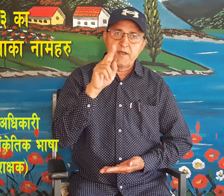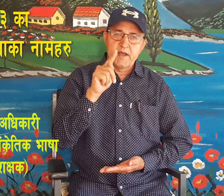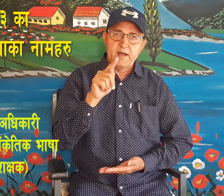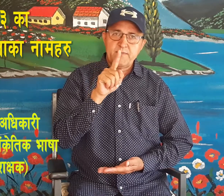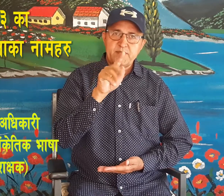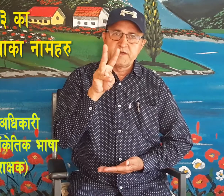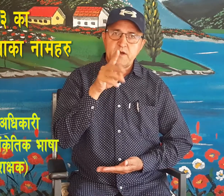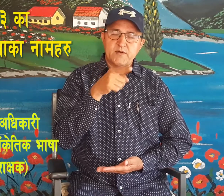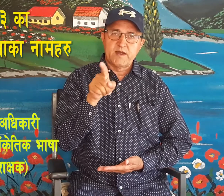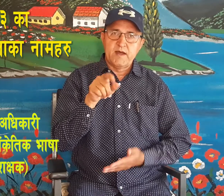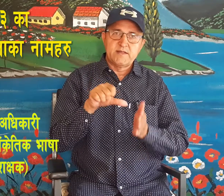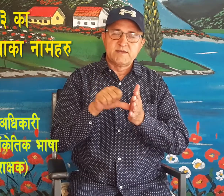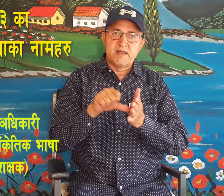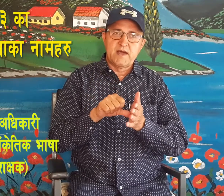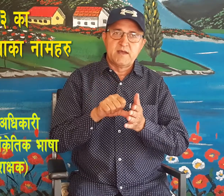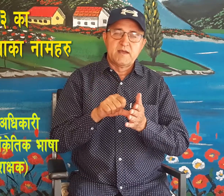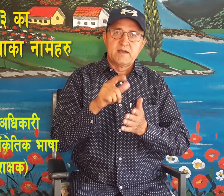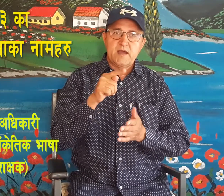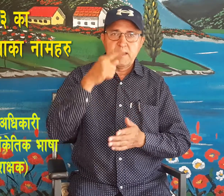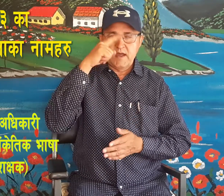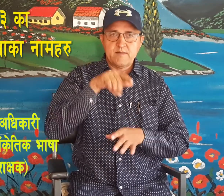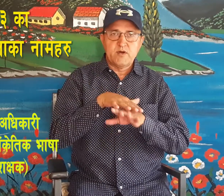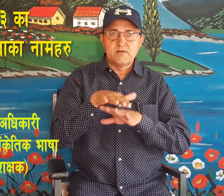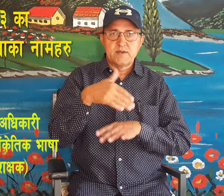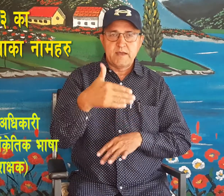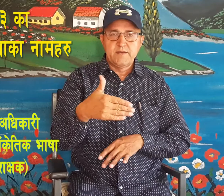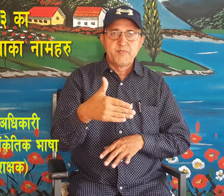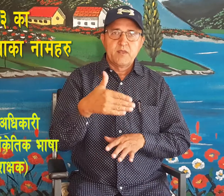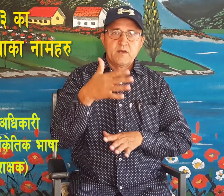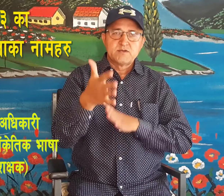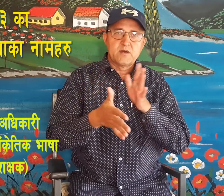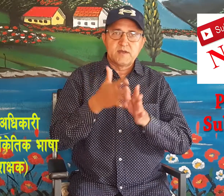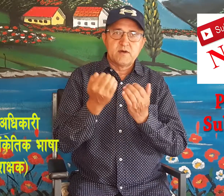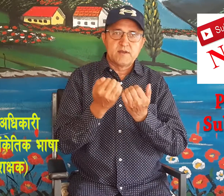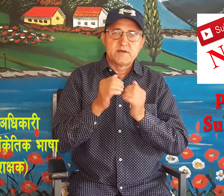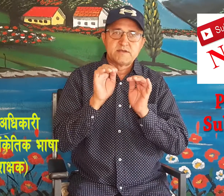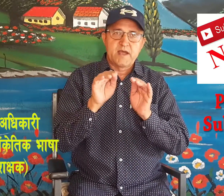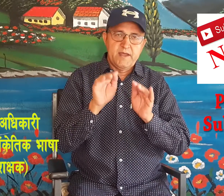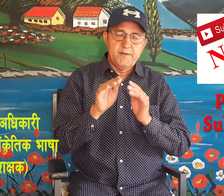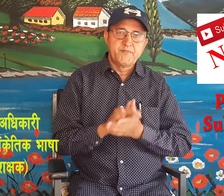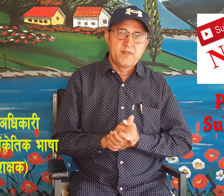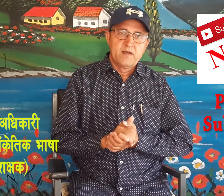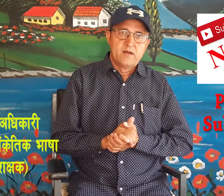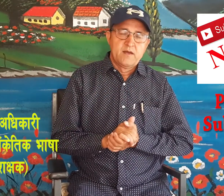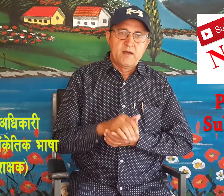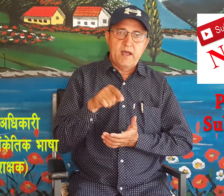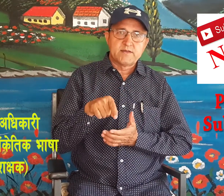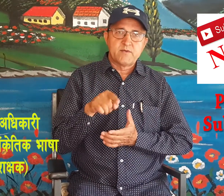भएका 13 जिल्लाका नामहरूलाई सङ्केत गर्न सिकाएँ। आजको